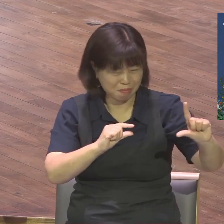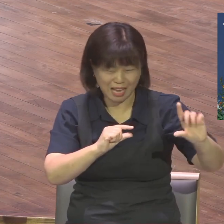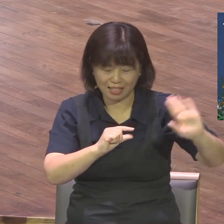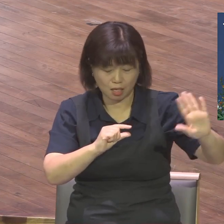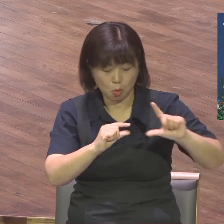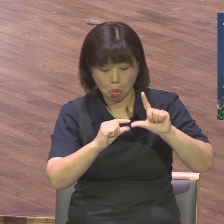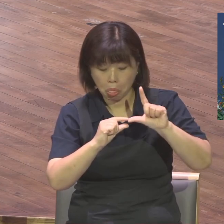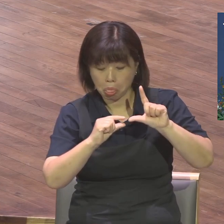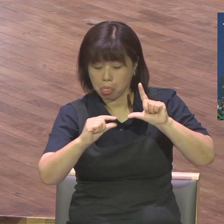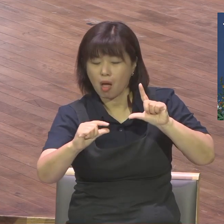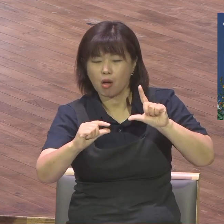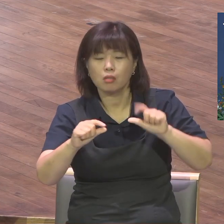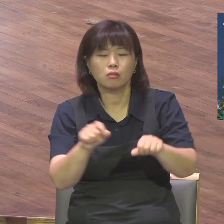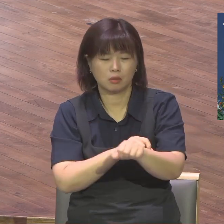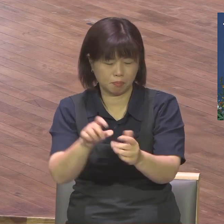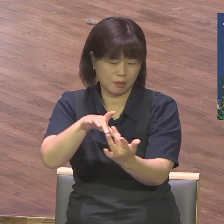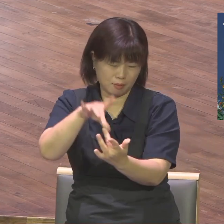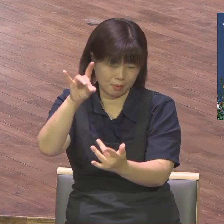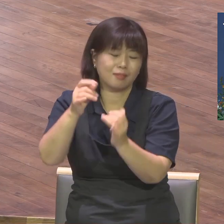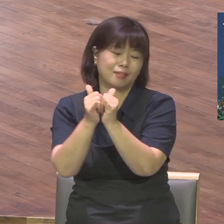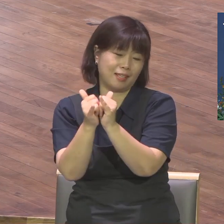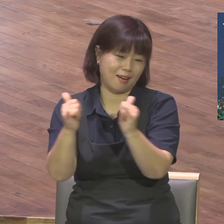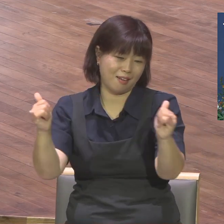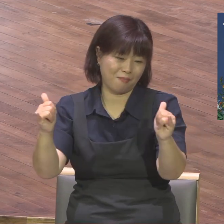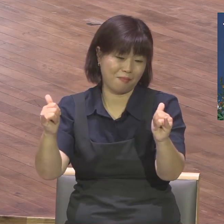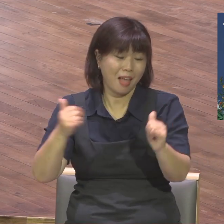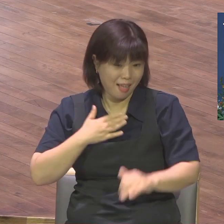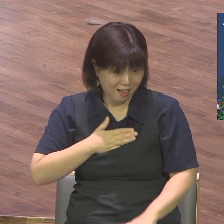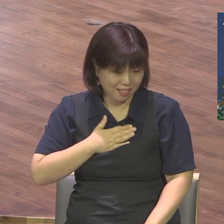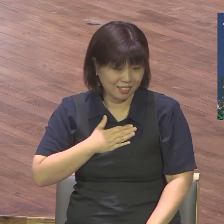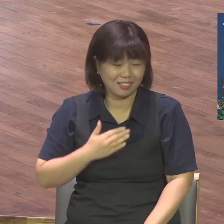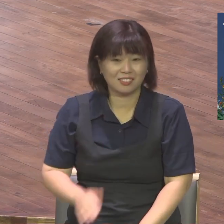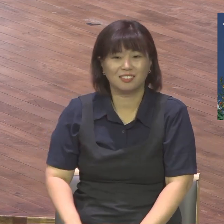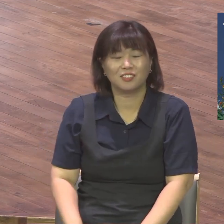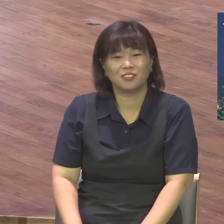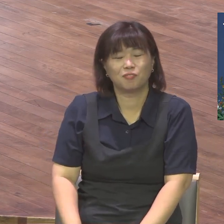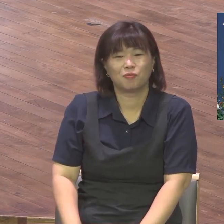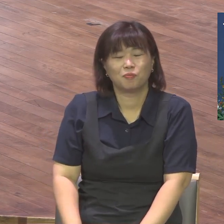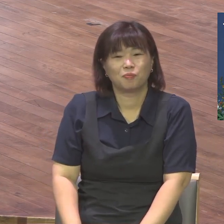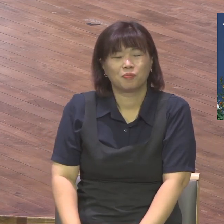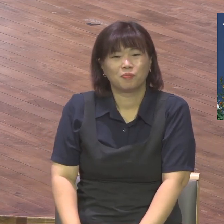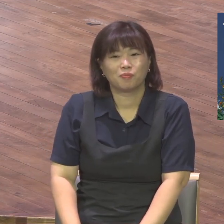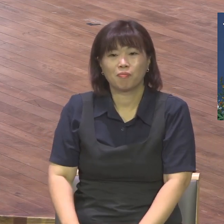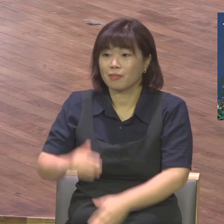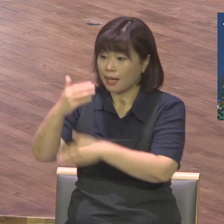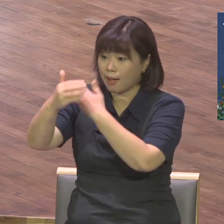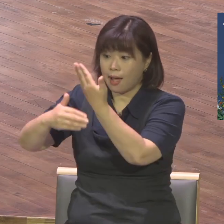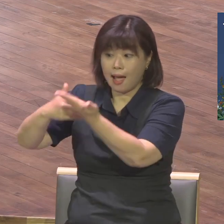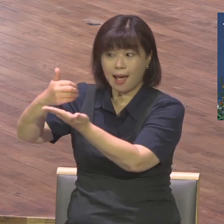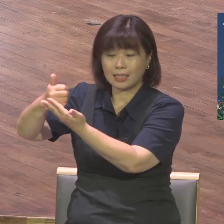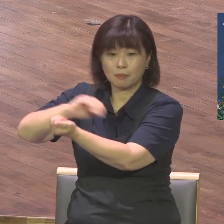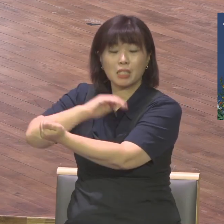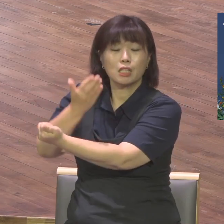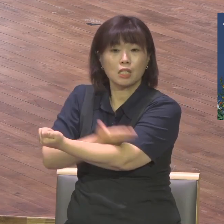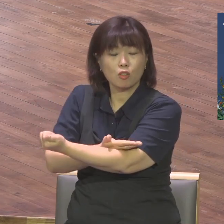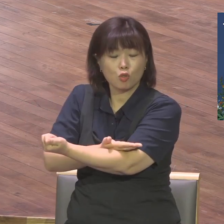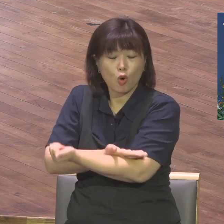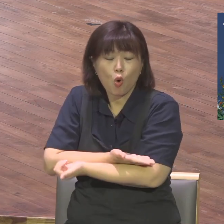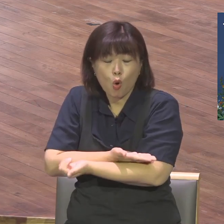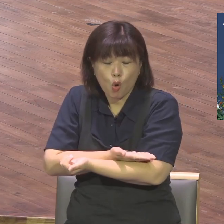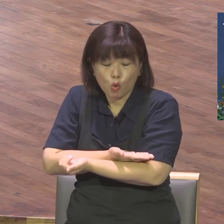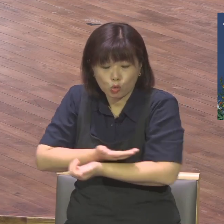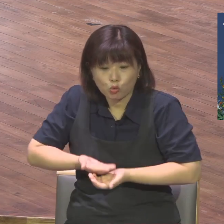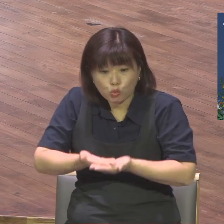세상을 변화시키신 능력 아무나 주는 게 아니에요. 하나님께서 하나님의 능력을 그 소수